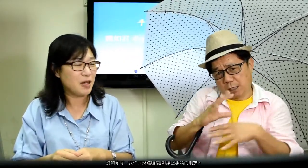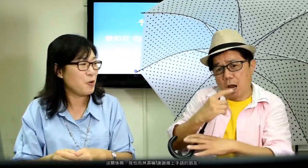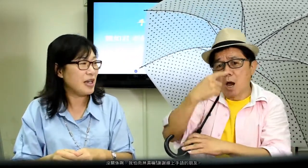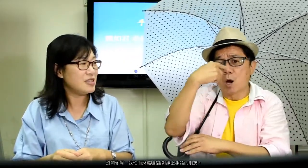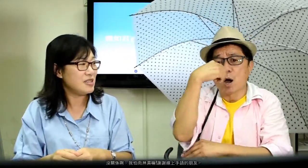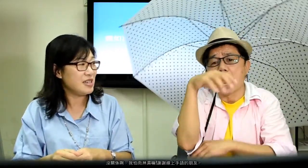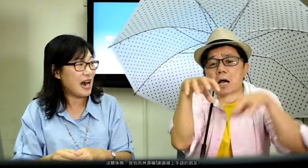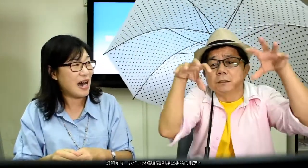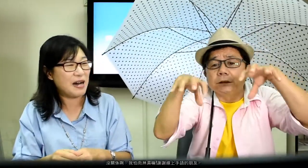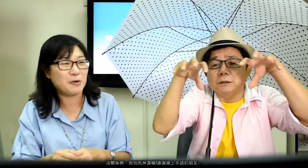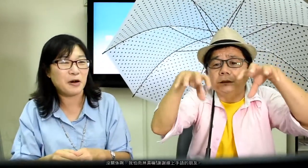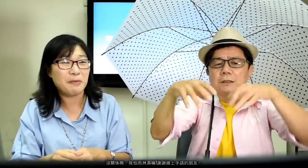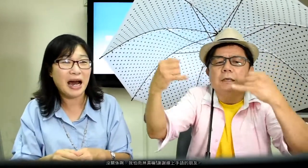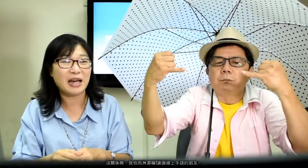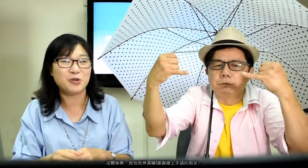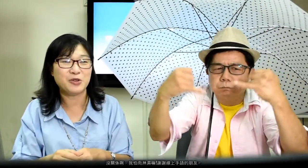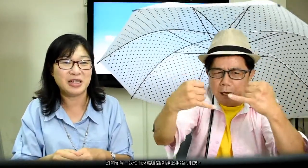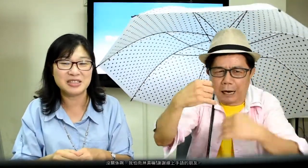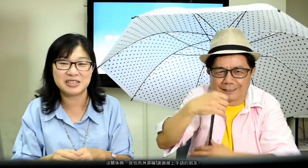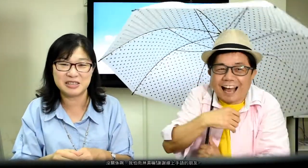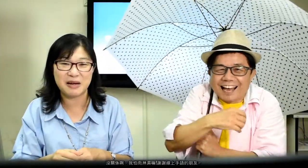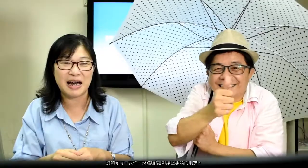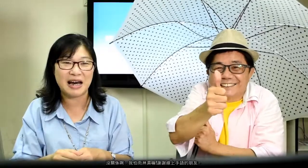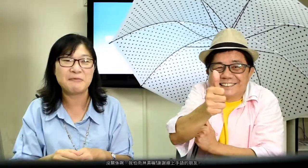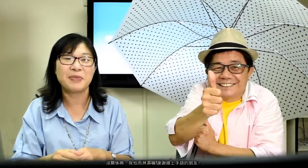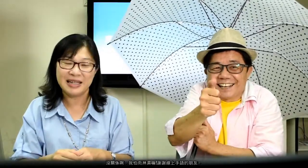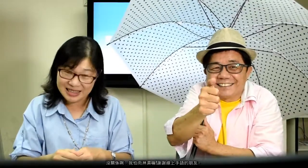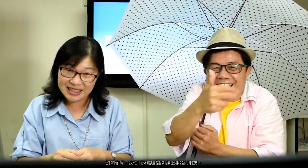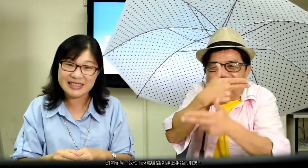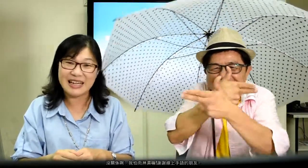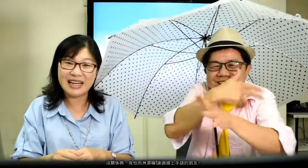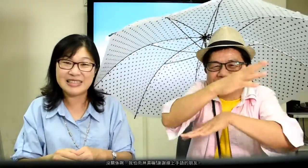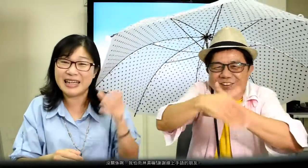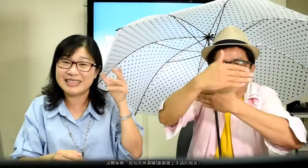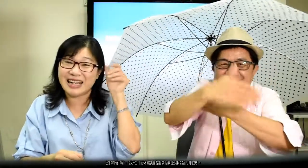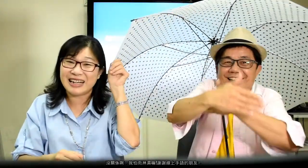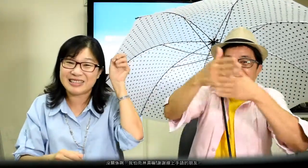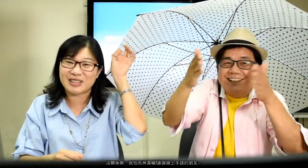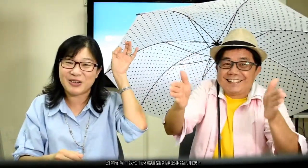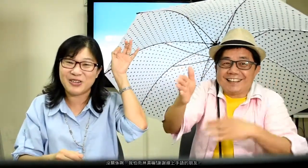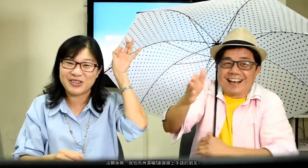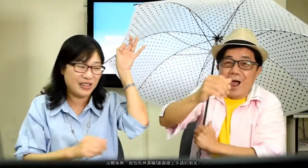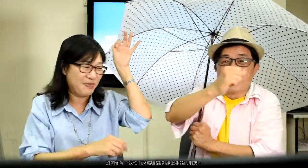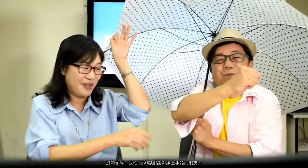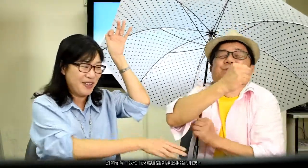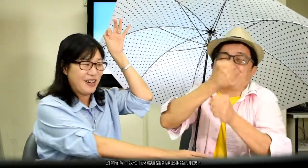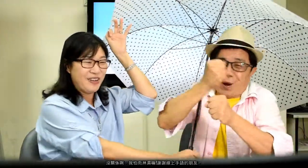没关系啊，我怕雨淋湿嘛。 谢谢线上手语的朋友，